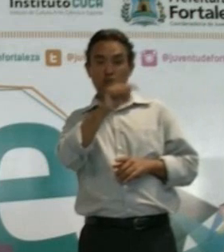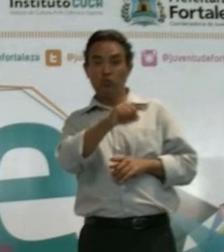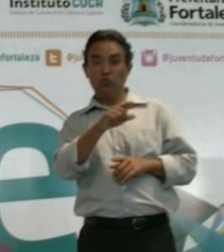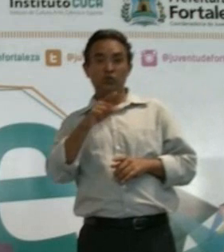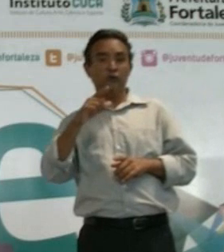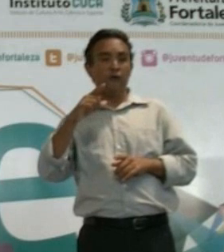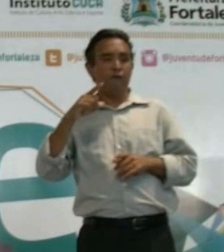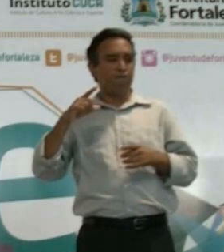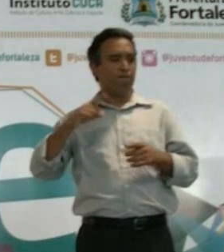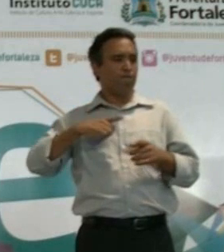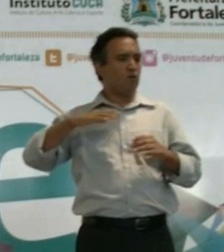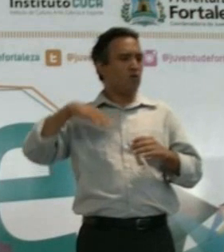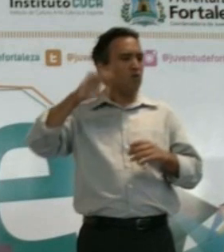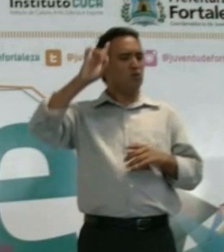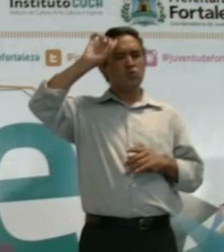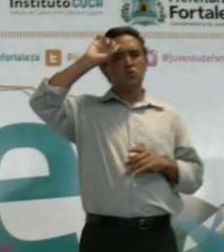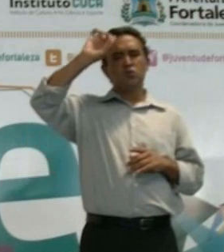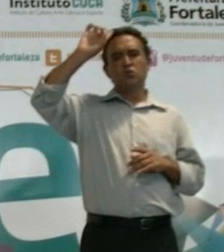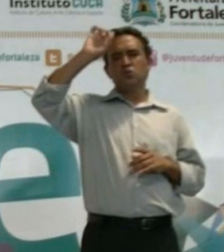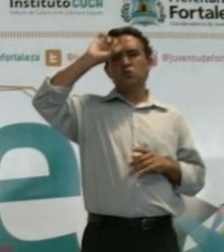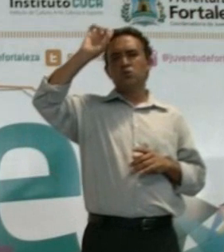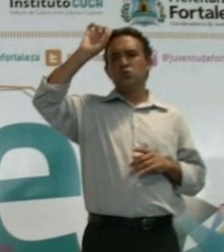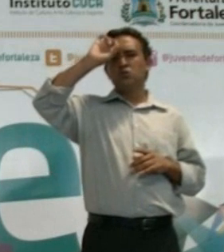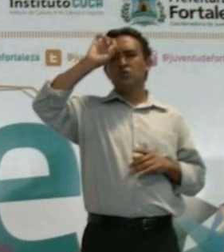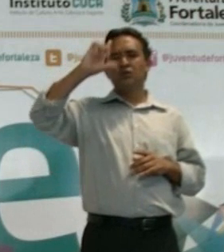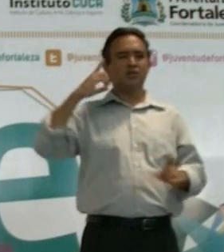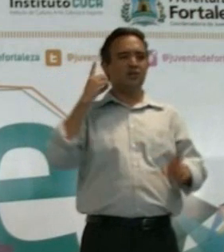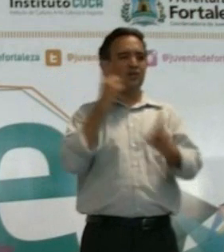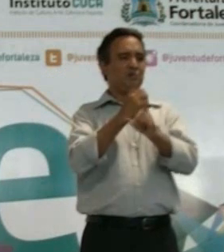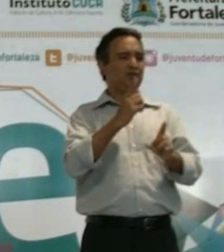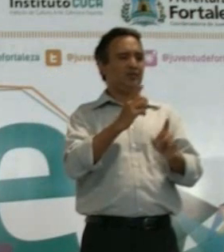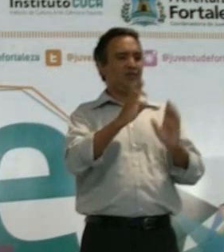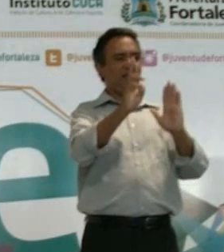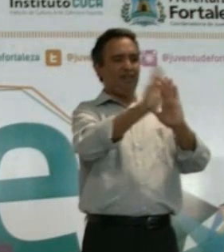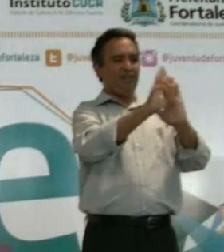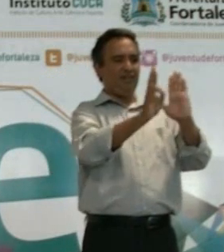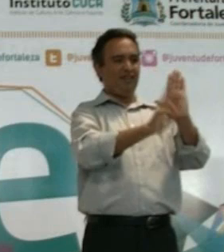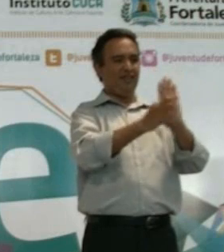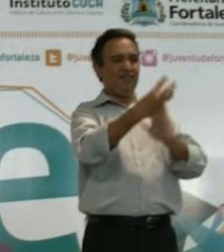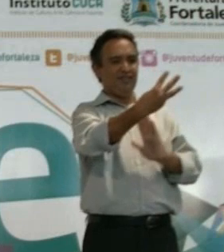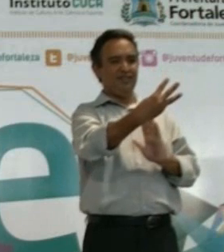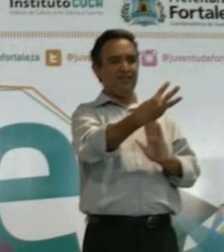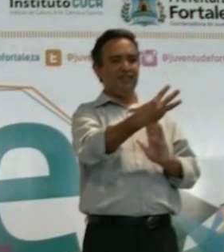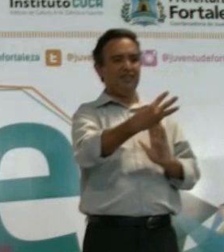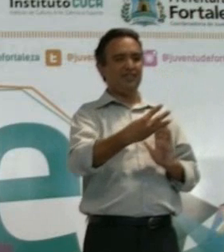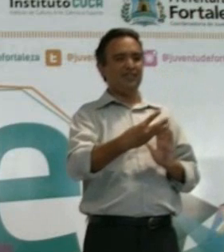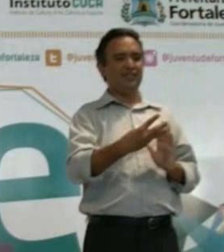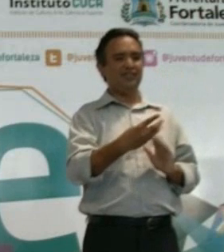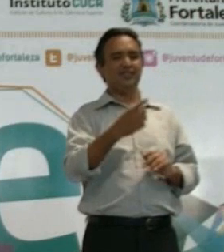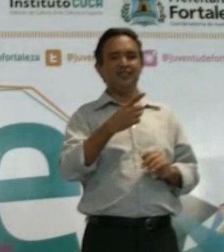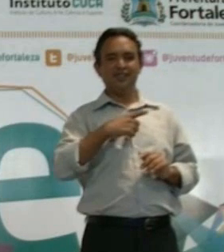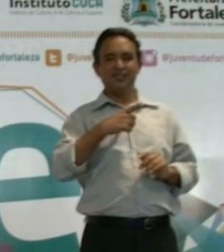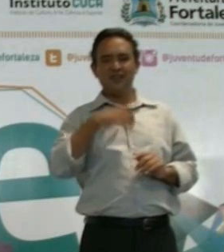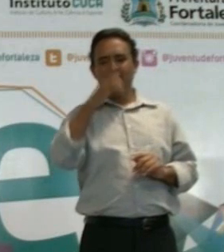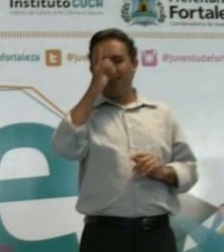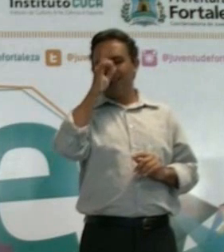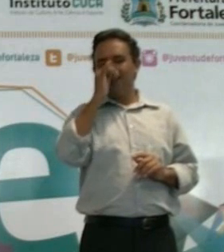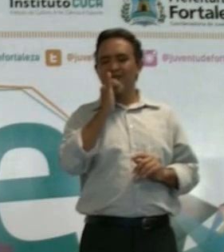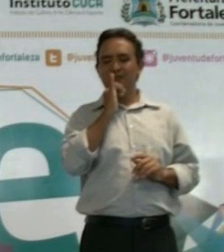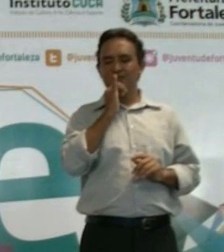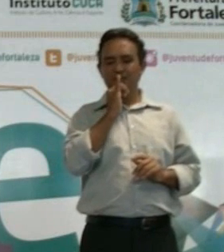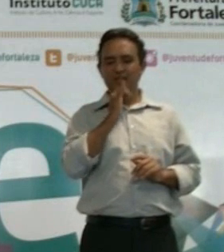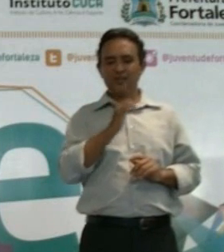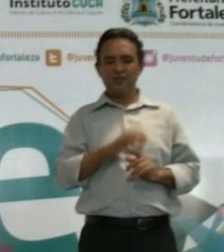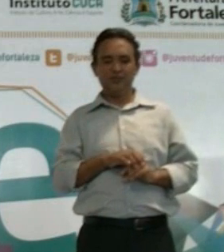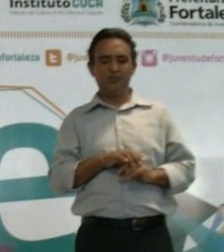chega no nosso dia a dia. A regra de três, a continha que você faz de cabeça, é o que mais chega no nosso dia a dia. Por